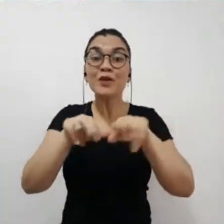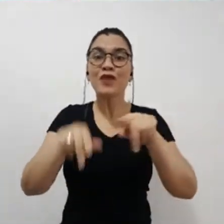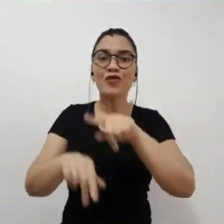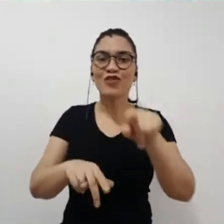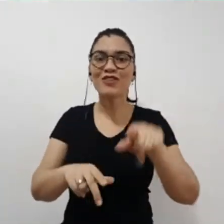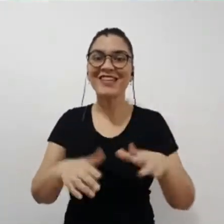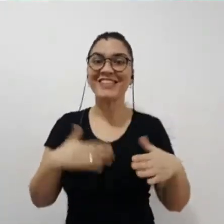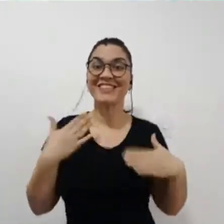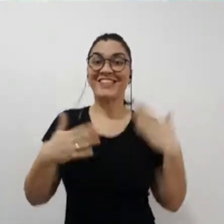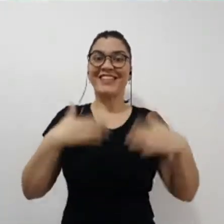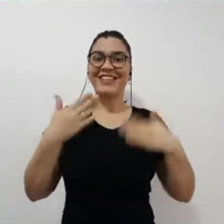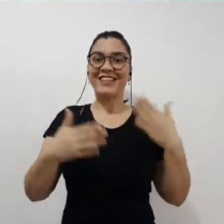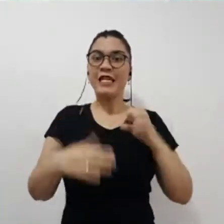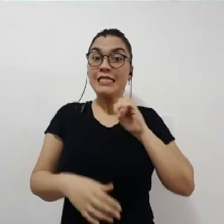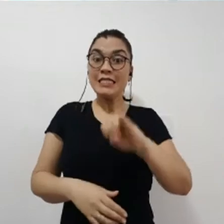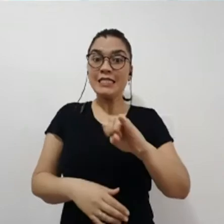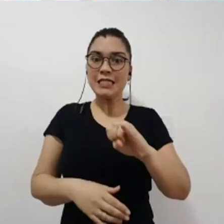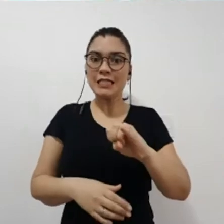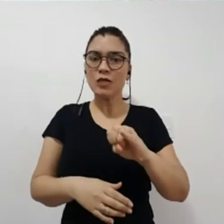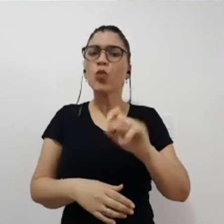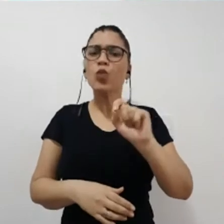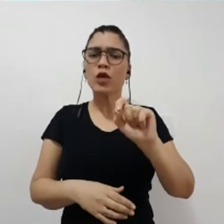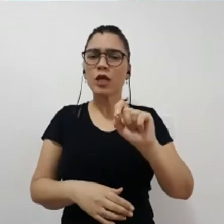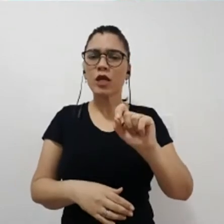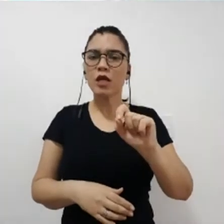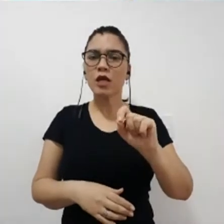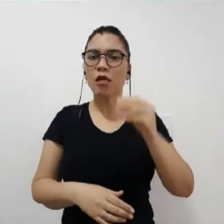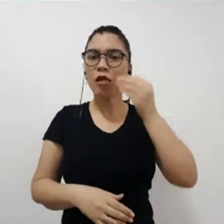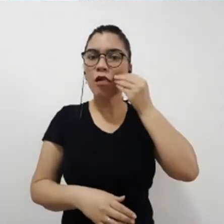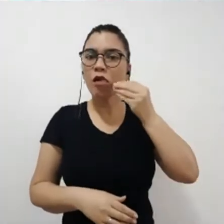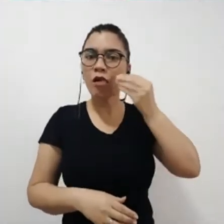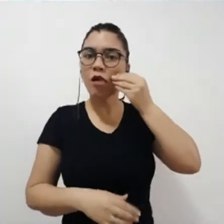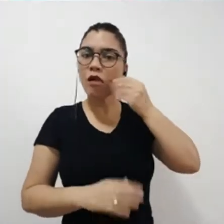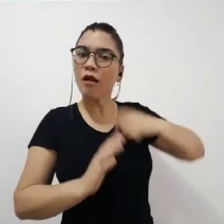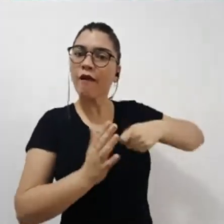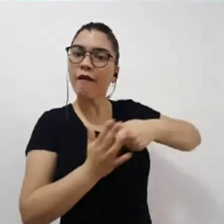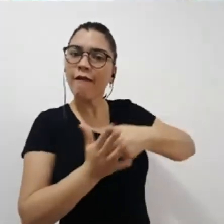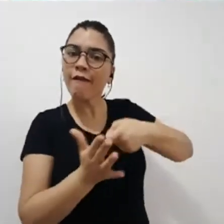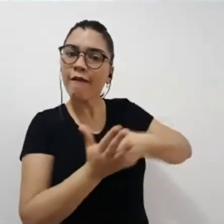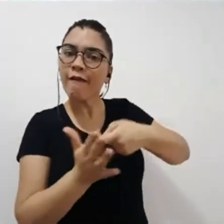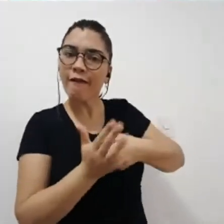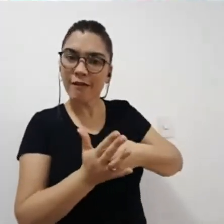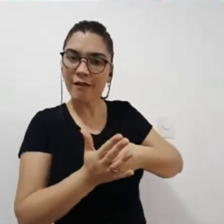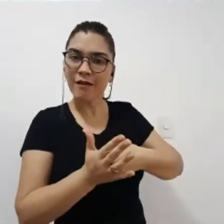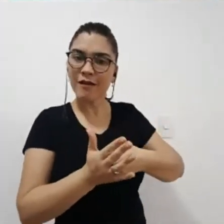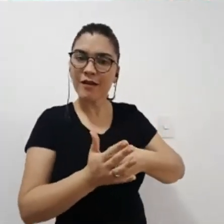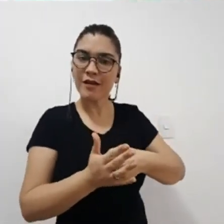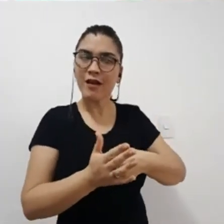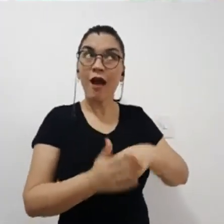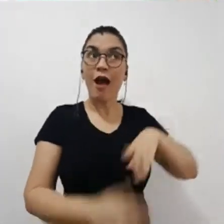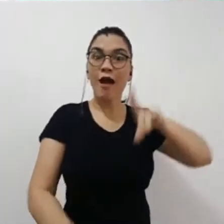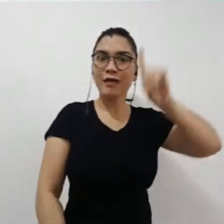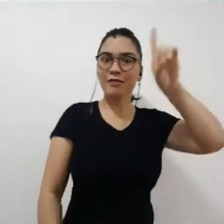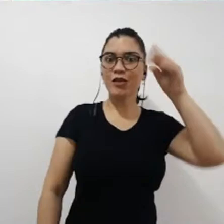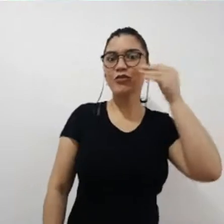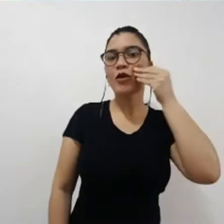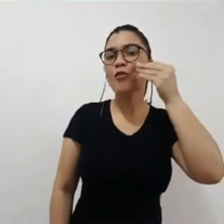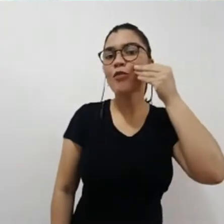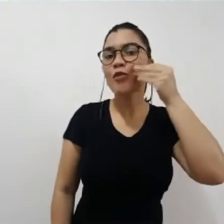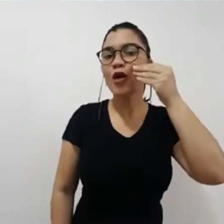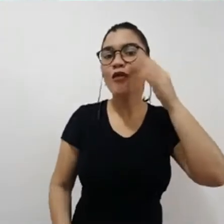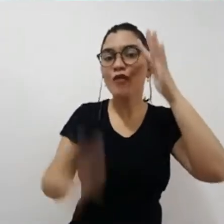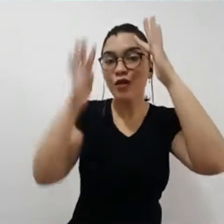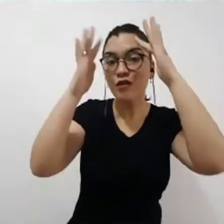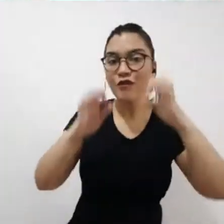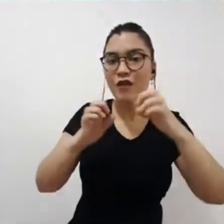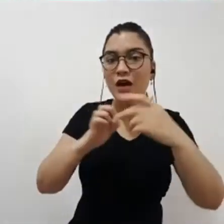várias tentações, sabendo que a prova da vossa fé opera paciência. Eu não gosto muito